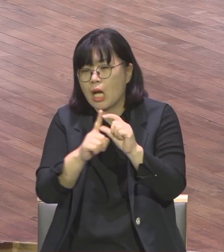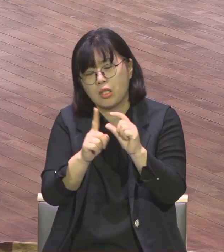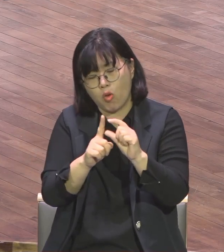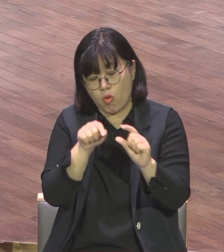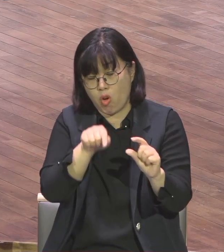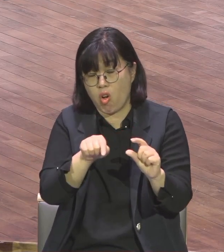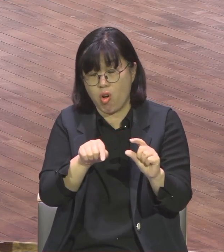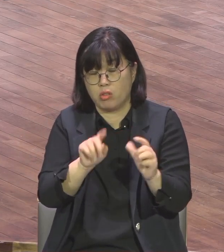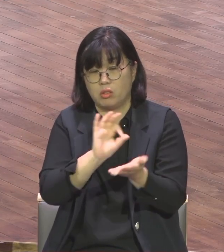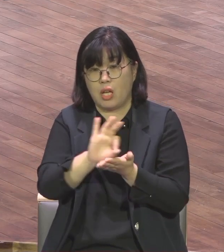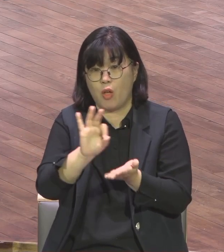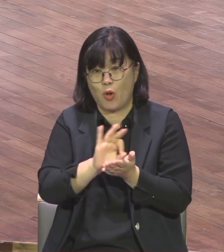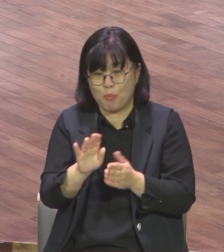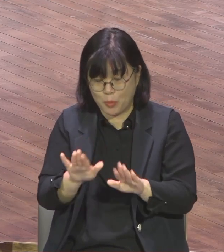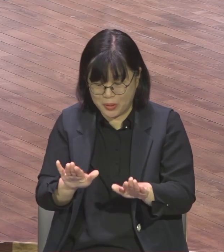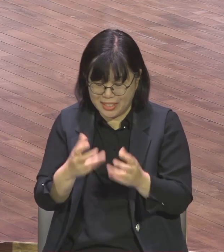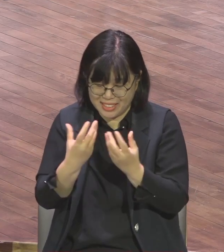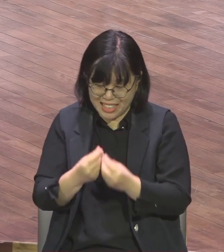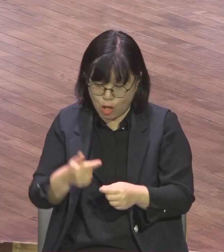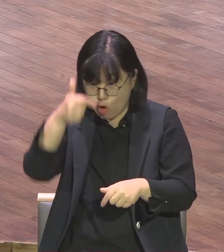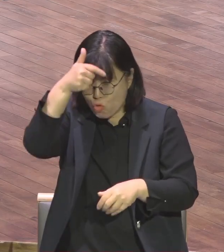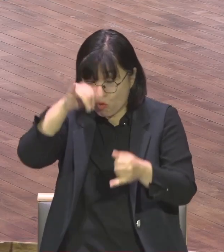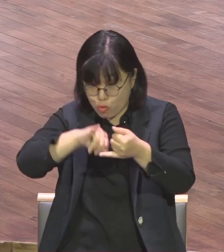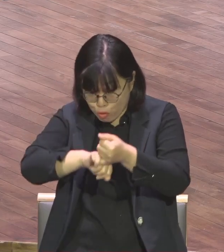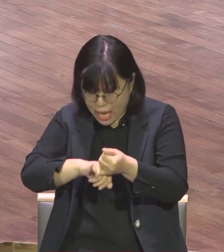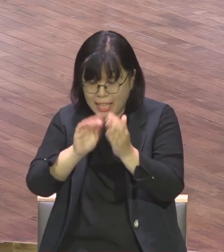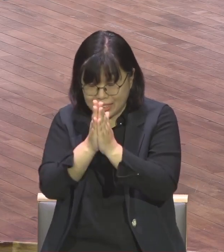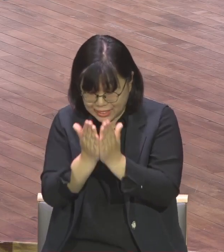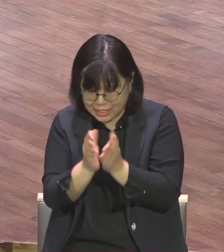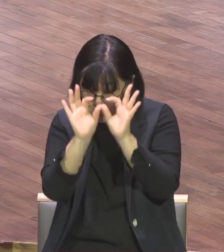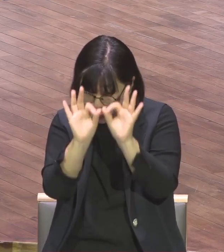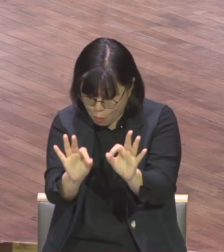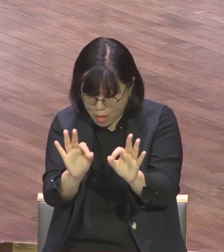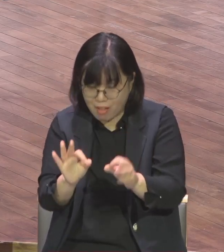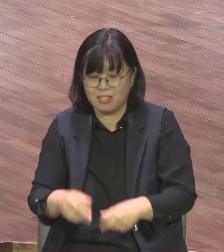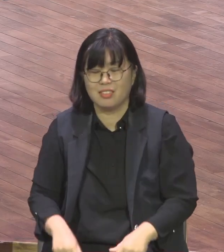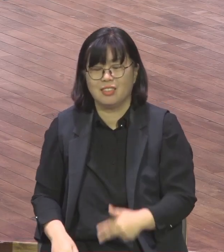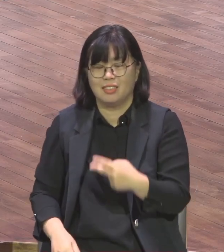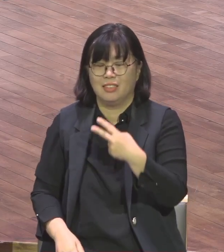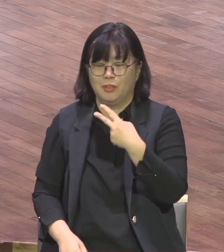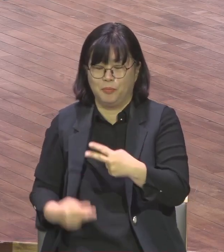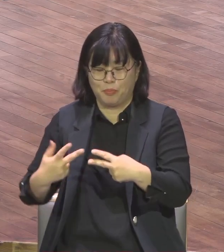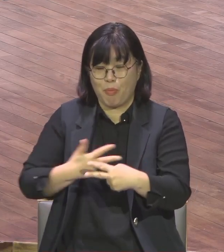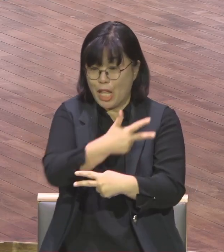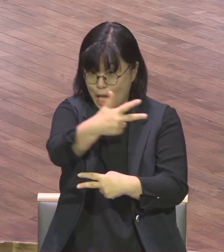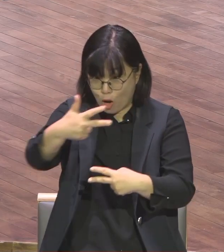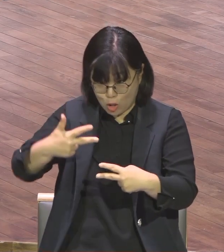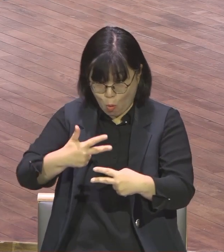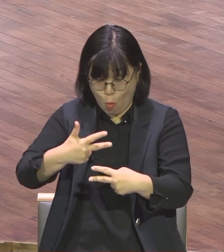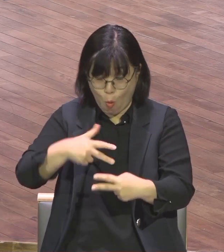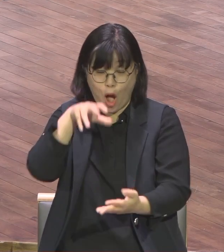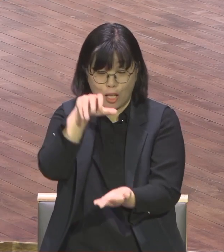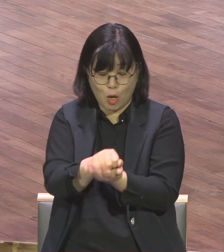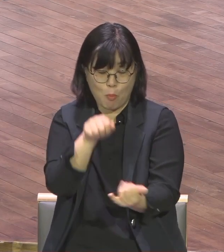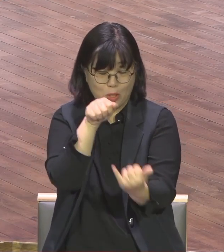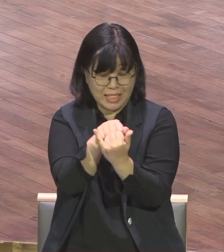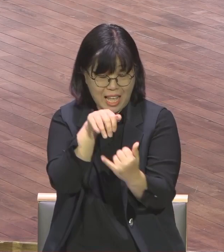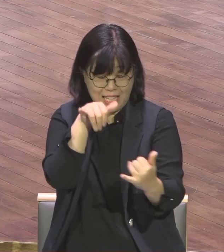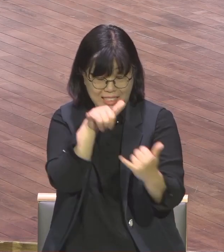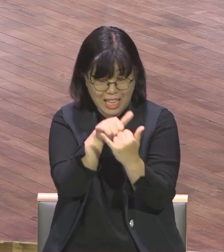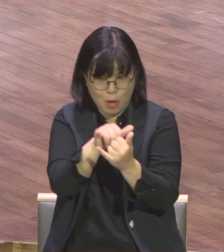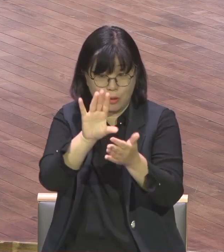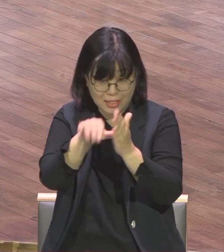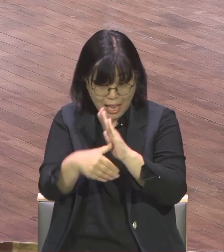여리고 정복한 후에 아간이라는 사람이 말이요 아가난 사람 하나님 말씀 어기고